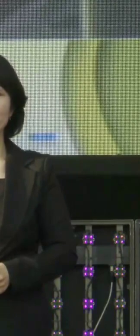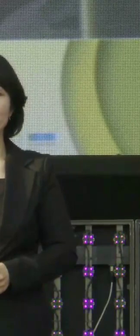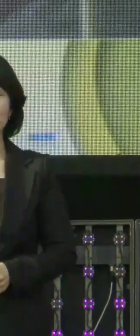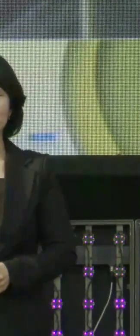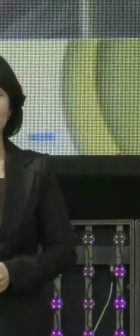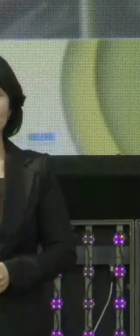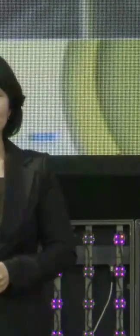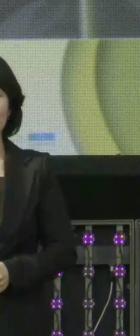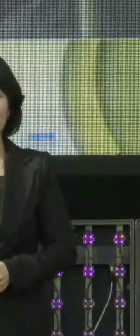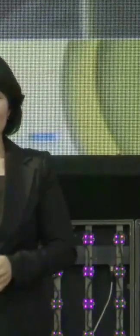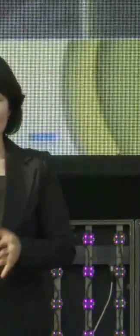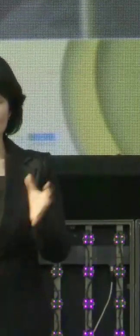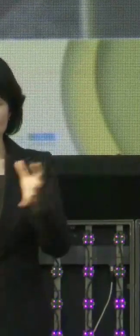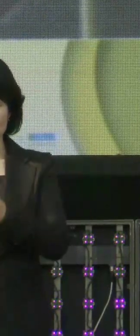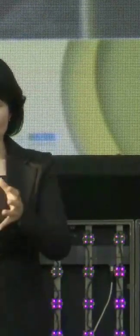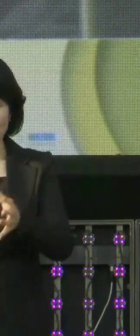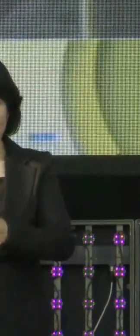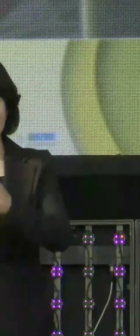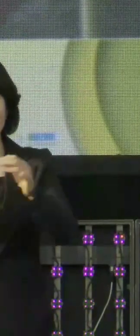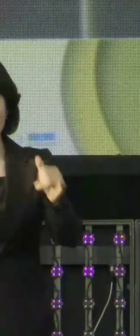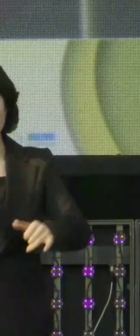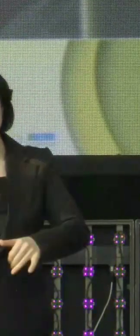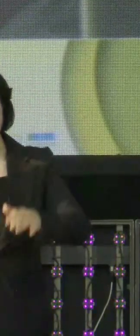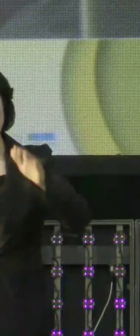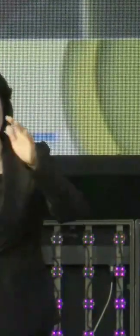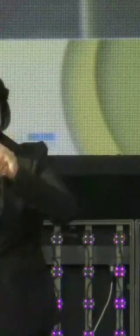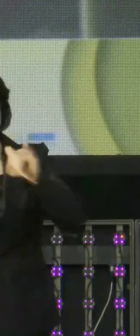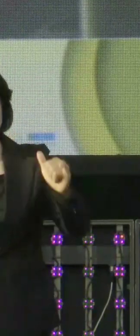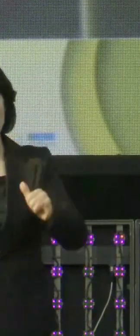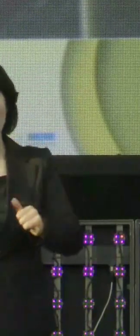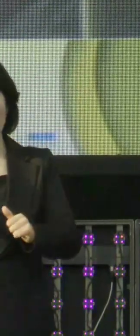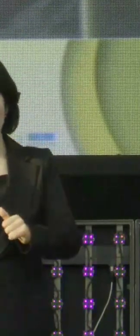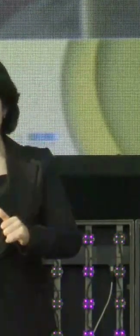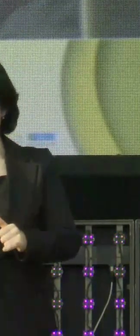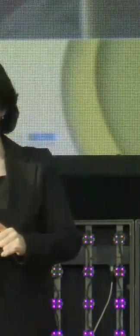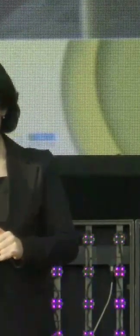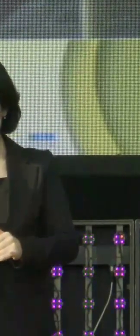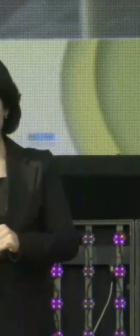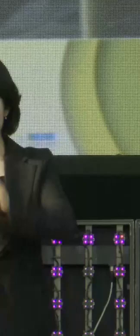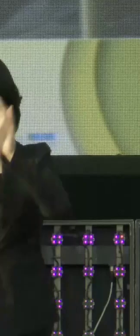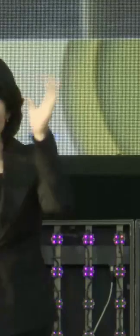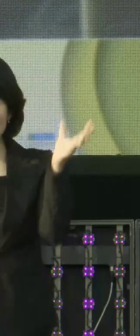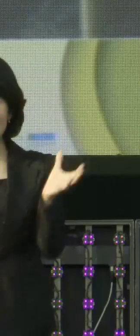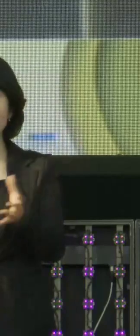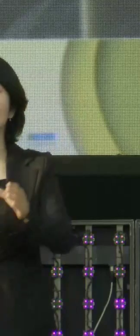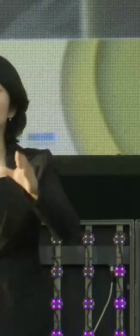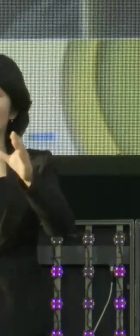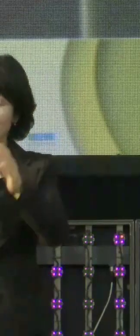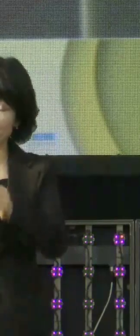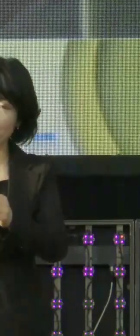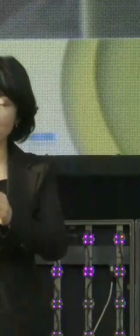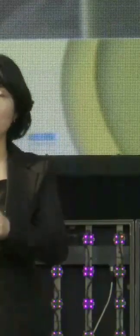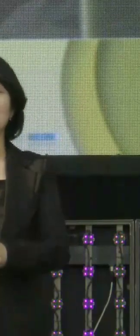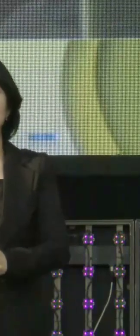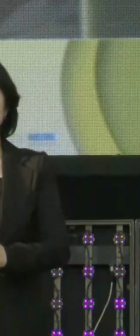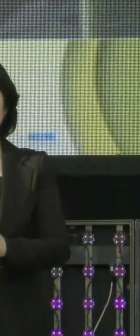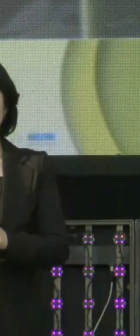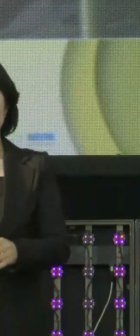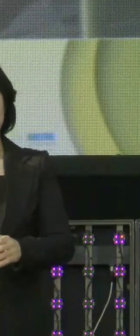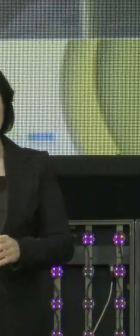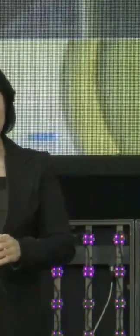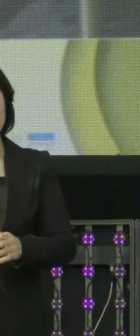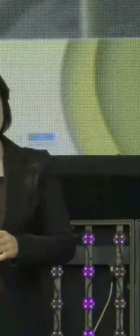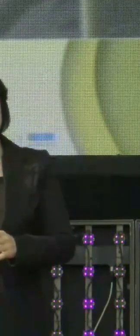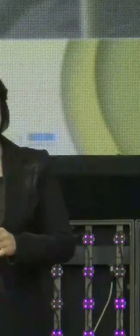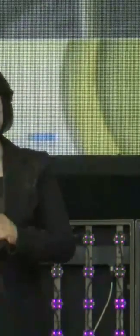도자 명장들의 혼과 예술 모든 것이 녹아 있는 바로 도자 세계야말로 바로